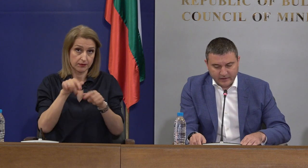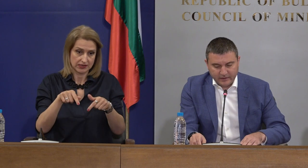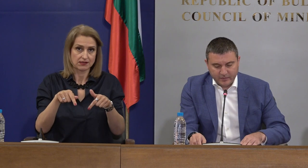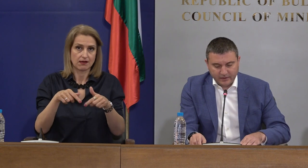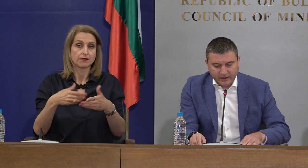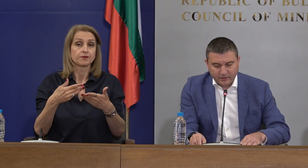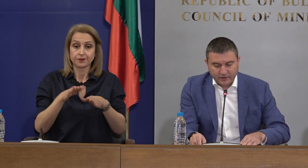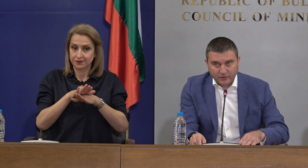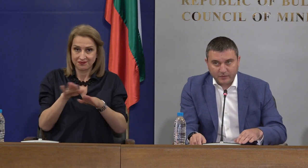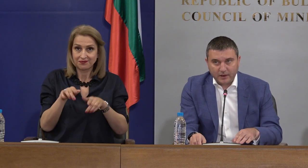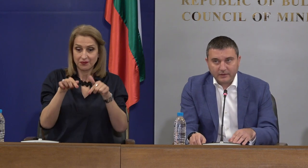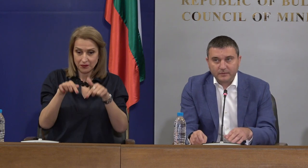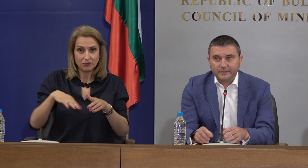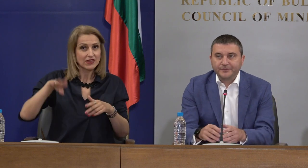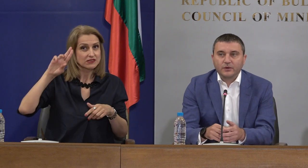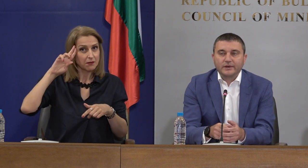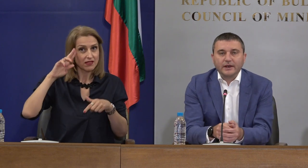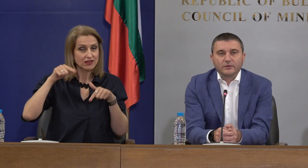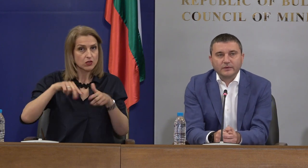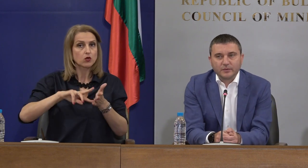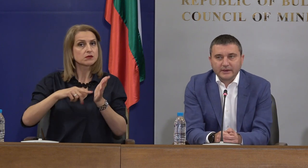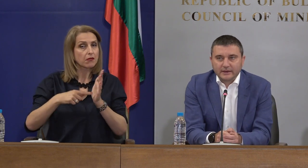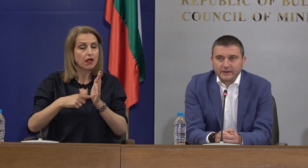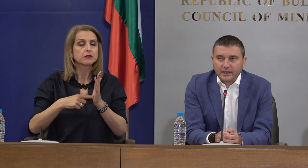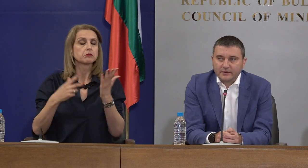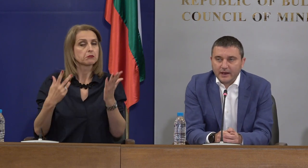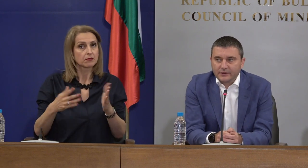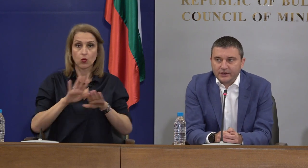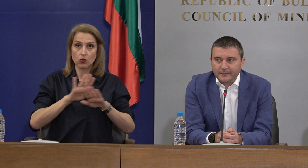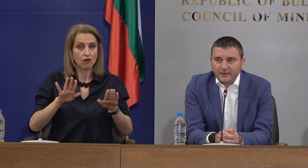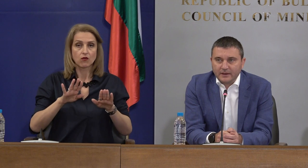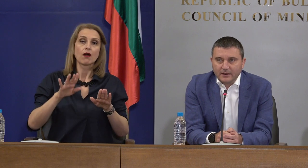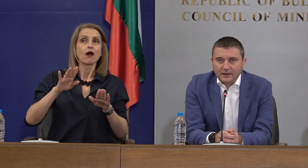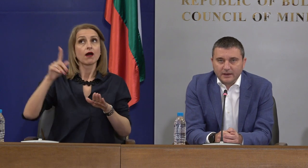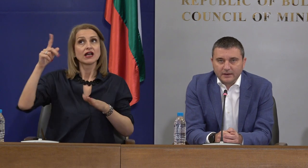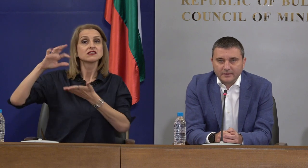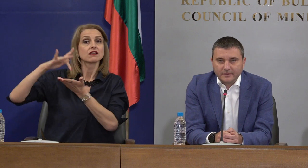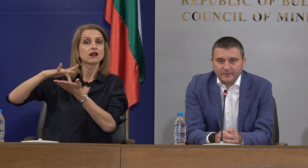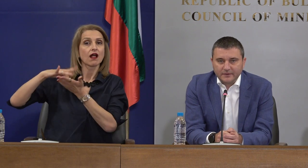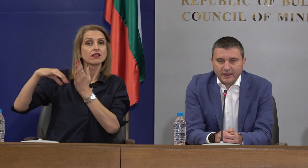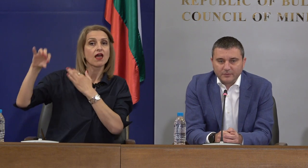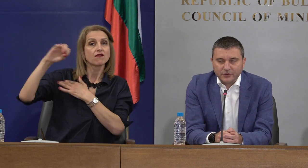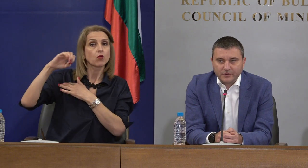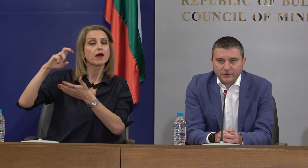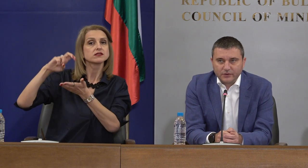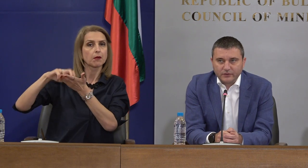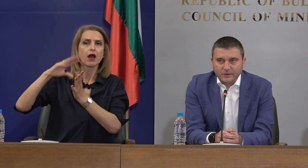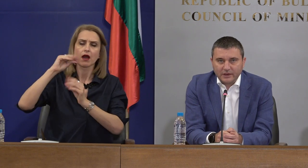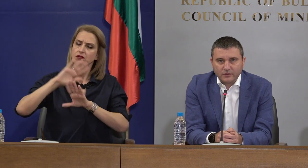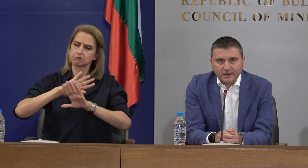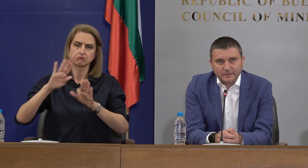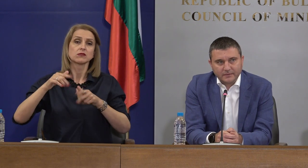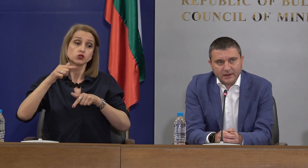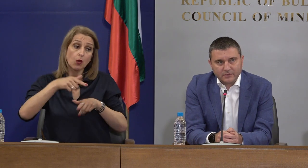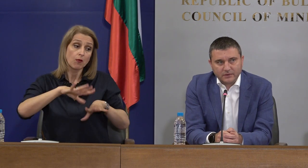След изпълнението и на този план имаме уверението на Европейската централна банка, че веднага можем да установим